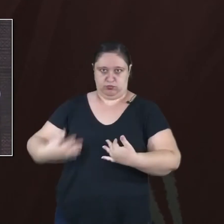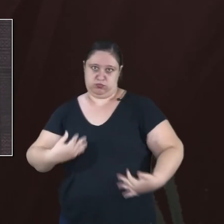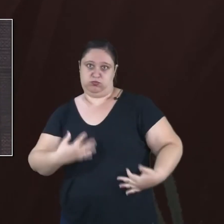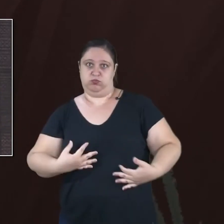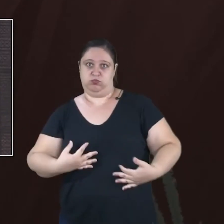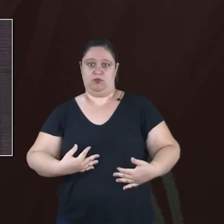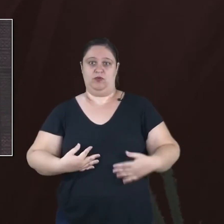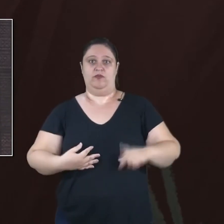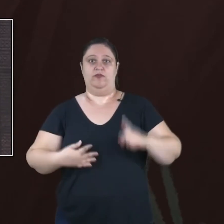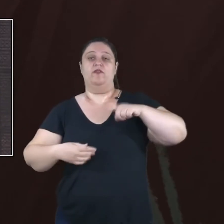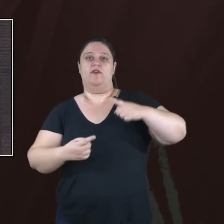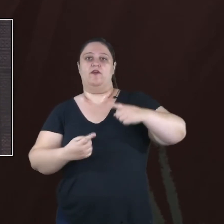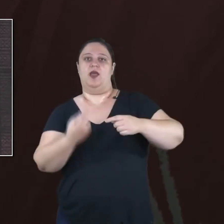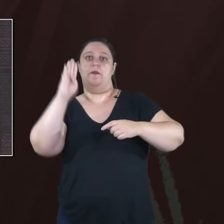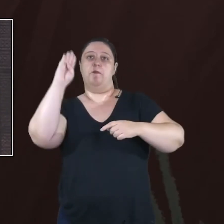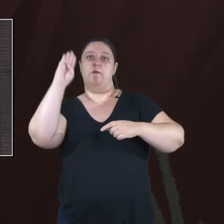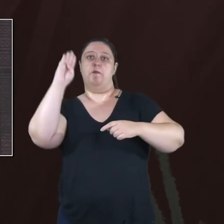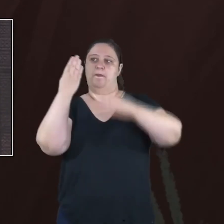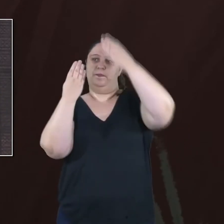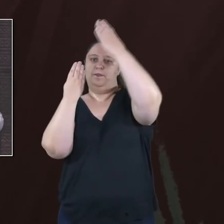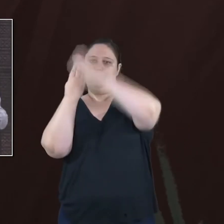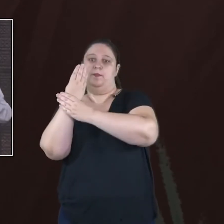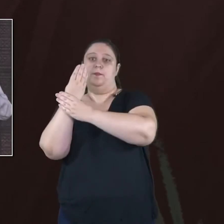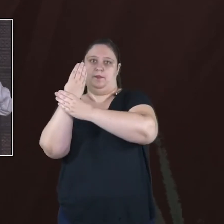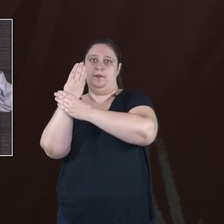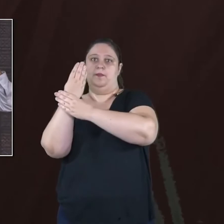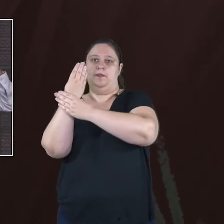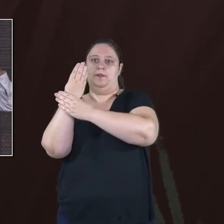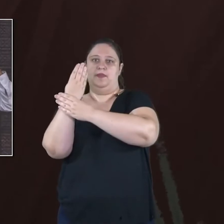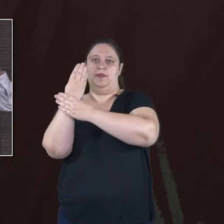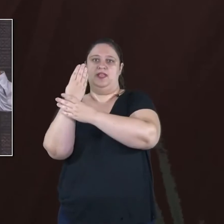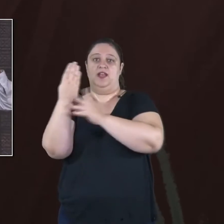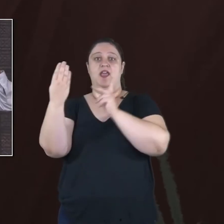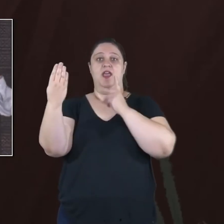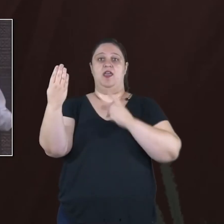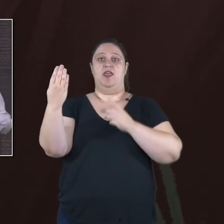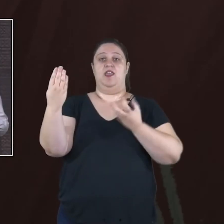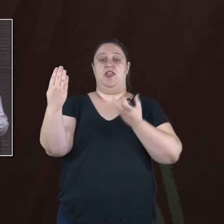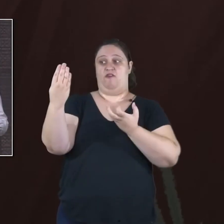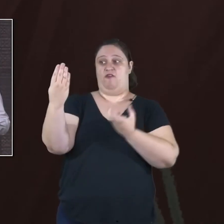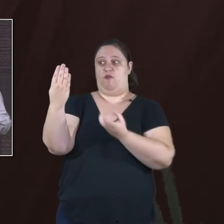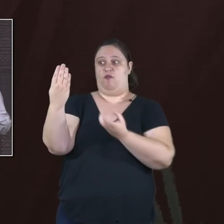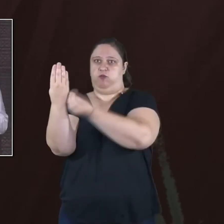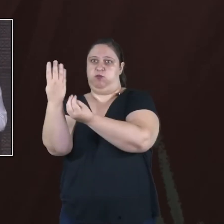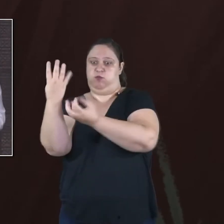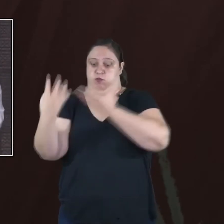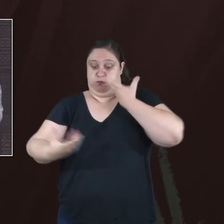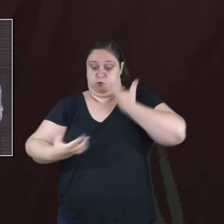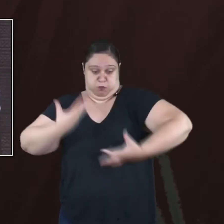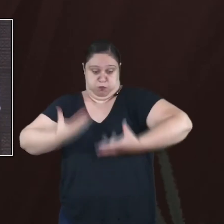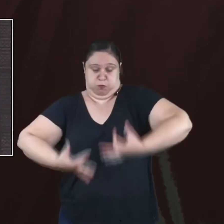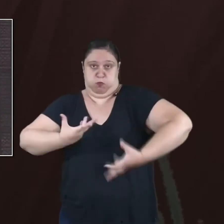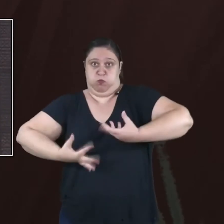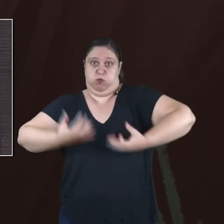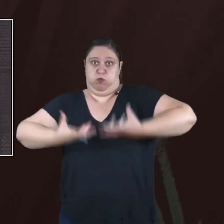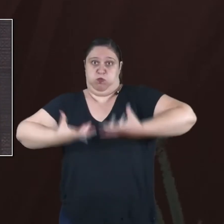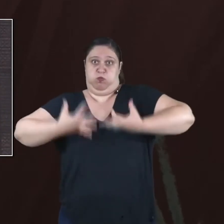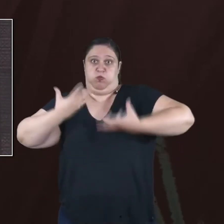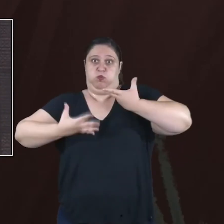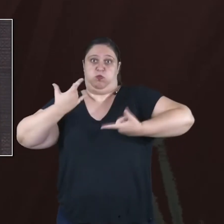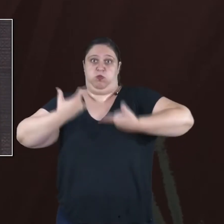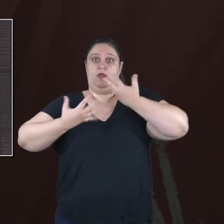numa estaca, era chamada de tochas vivas. Eram colocados nas